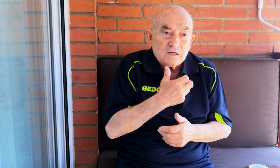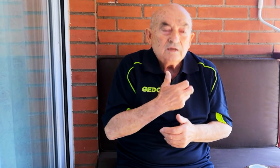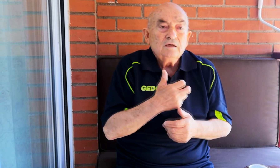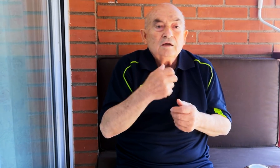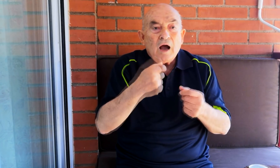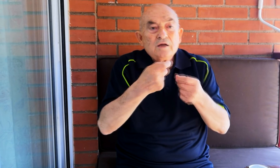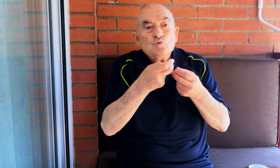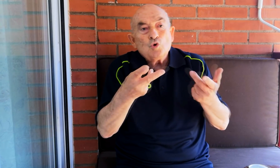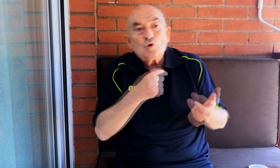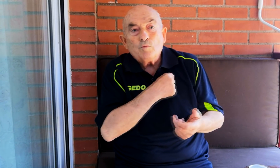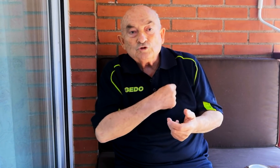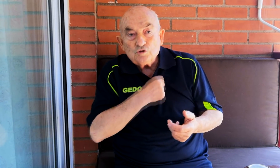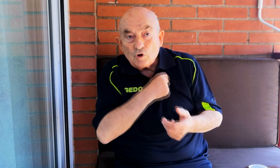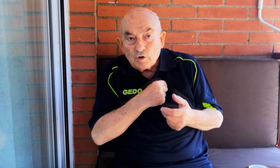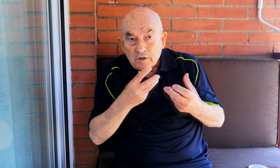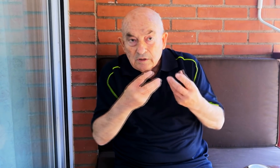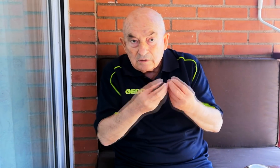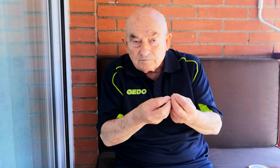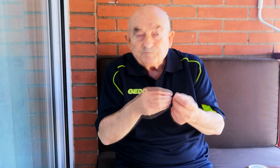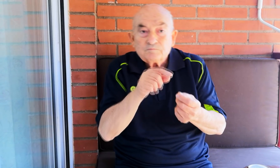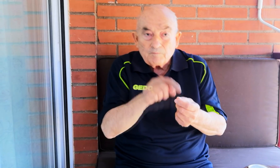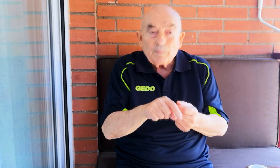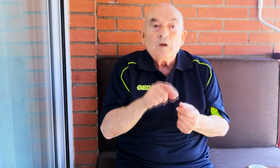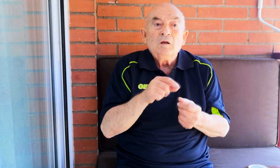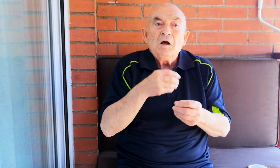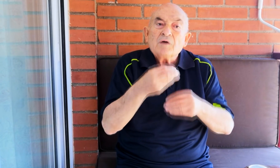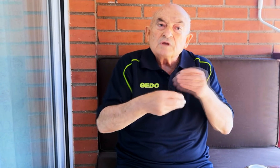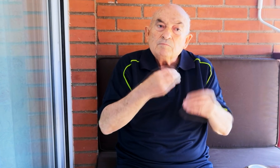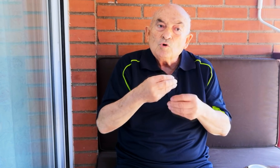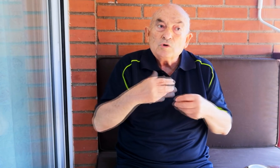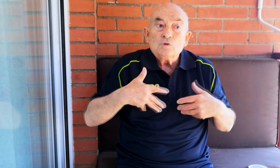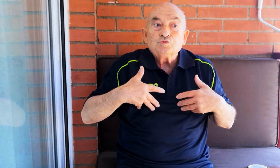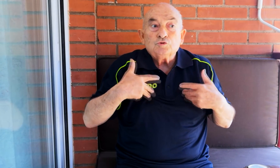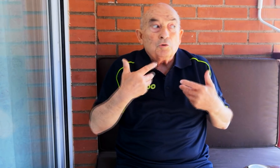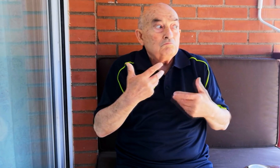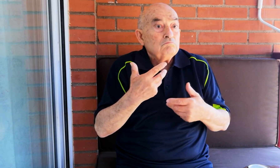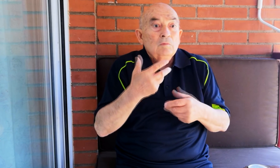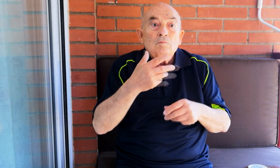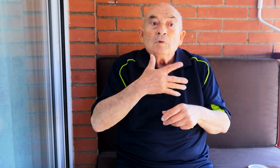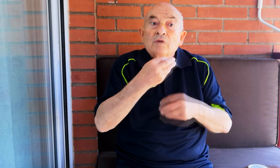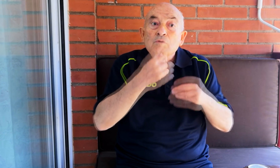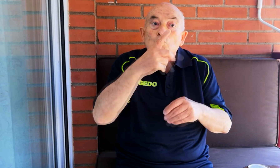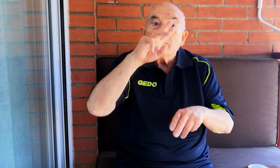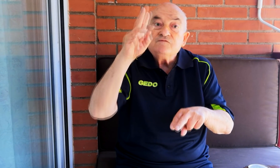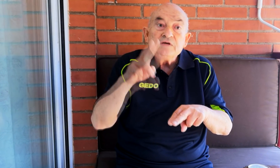Calafell, amb alguns membres de la nostra comitiva, ho vam fer amb molta il·lusió. Vam